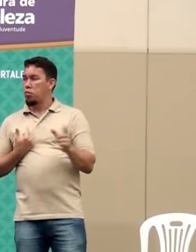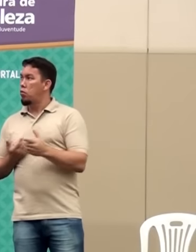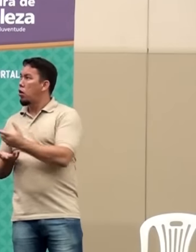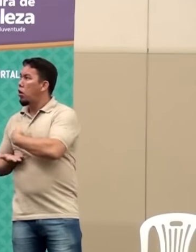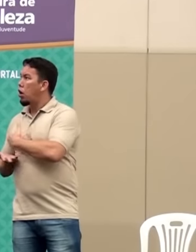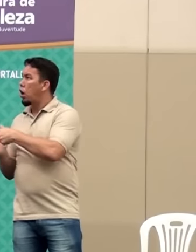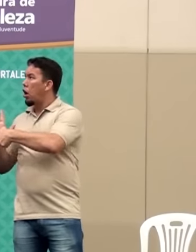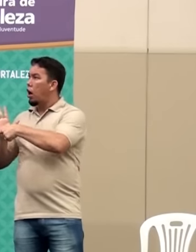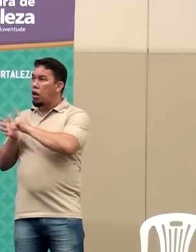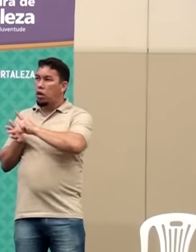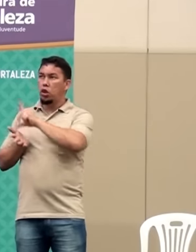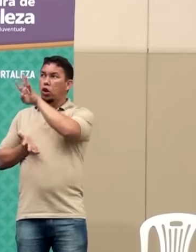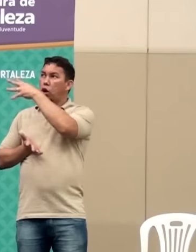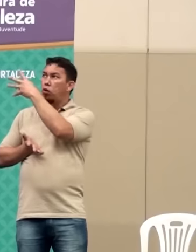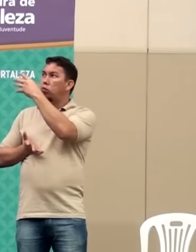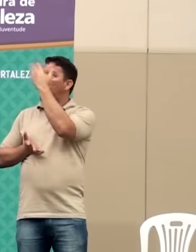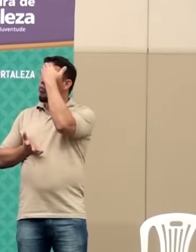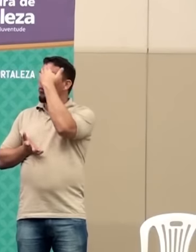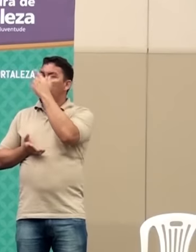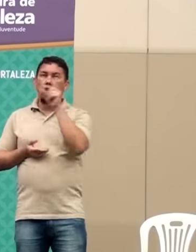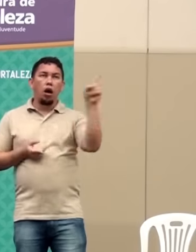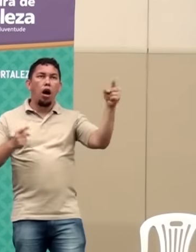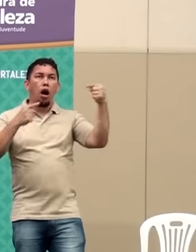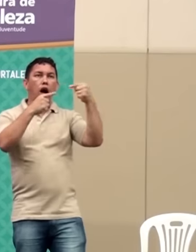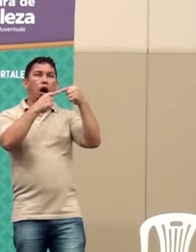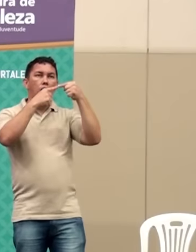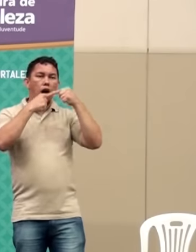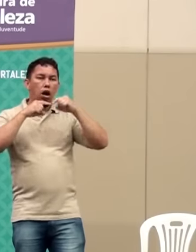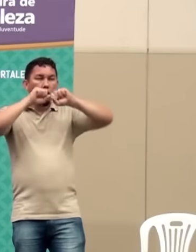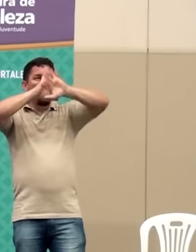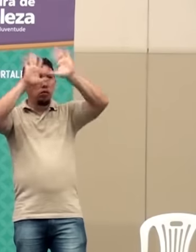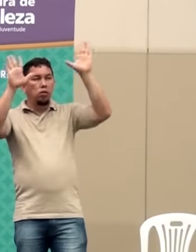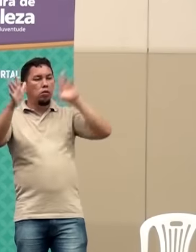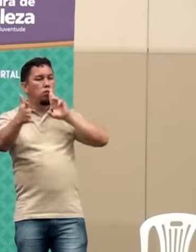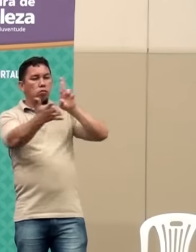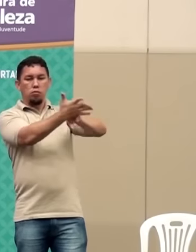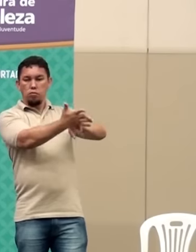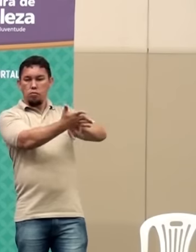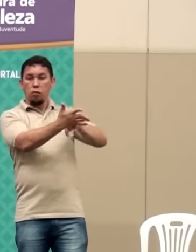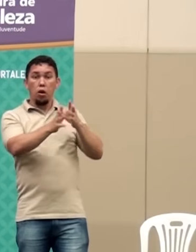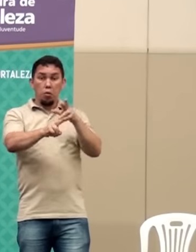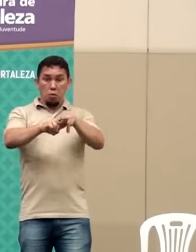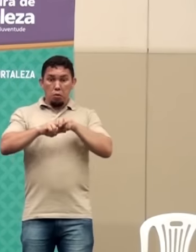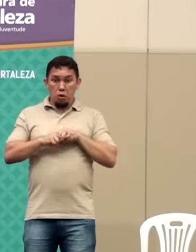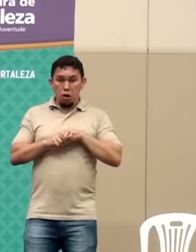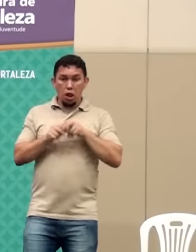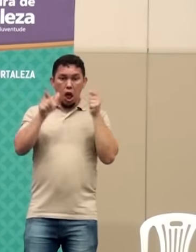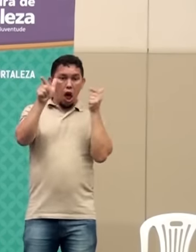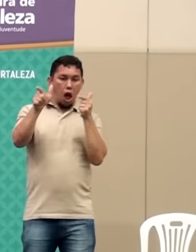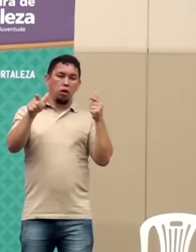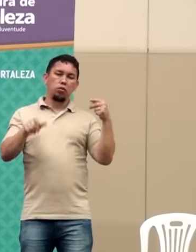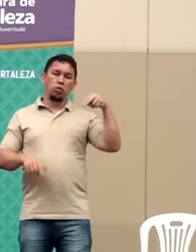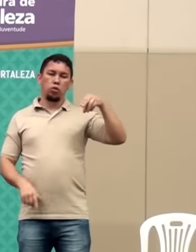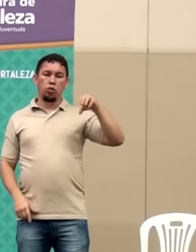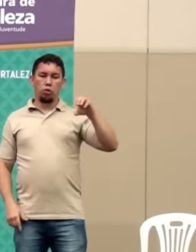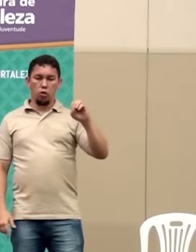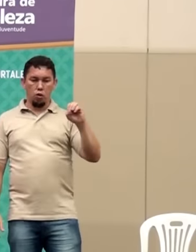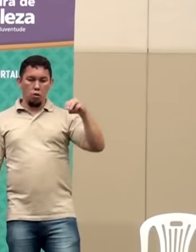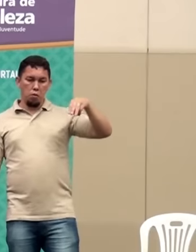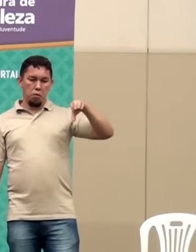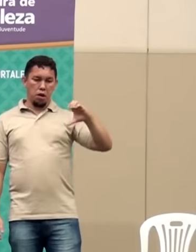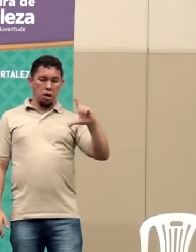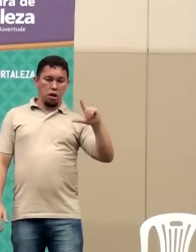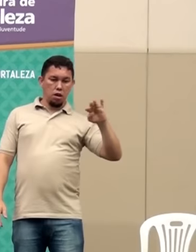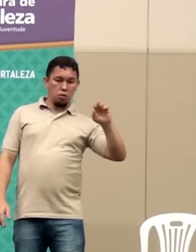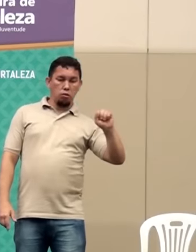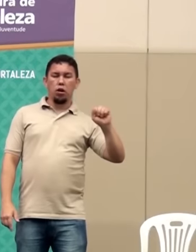que você precisa para conseguir resolver o que ele vai pedir lá na questão. Por isso que as nomenclaturas, elas são importantes. Tá